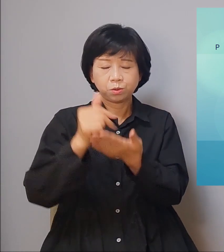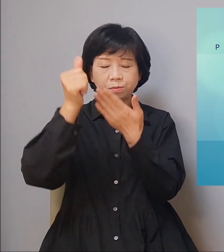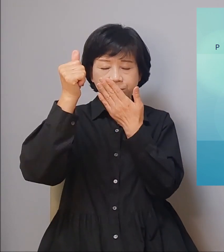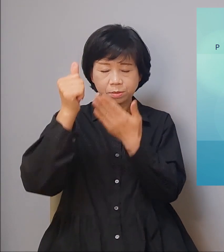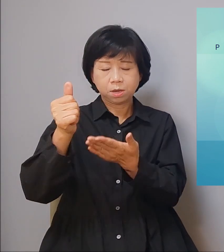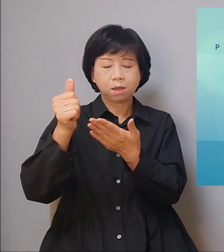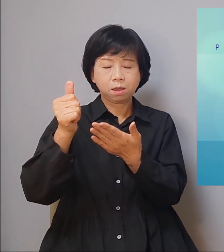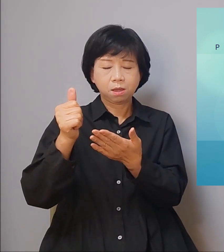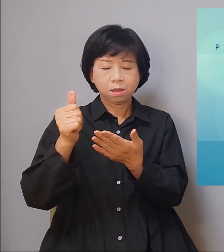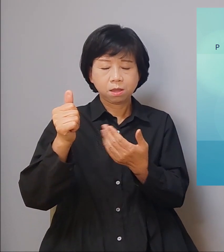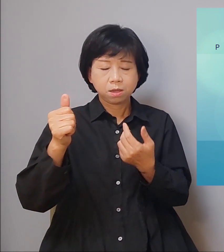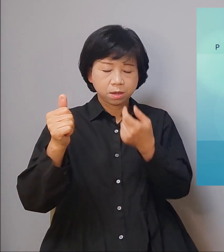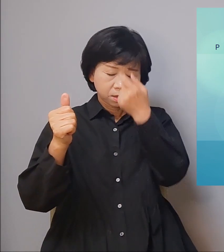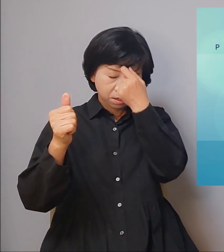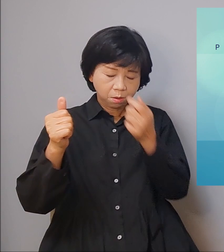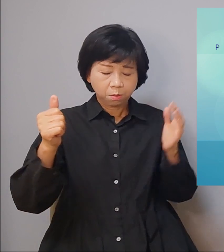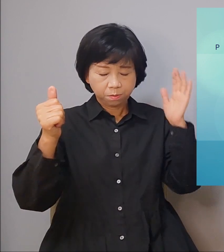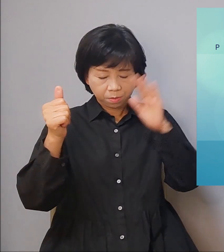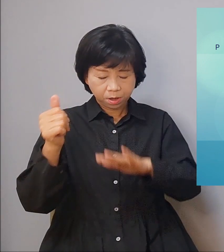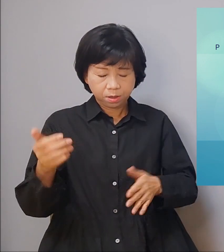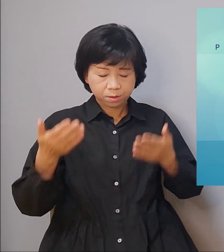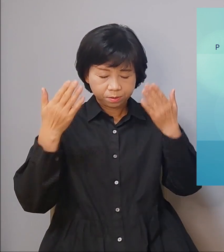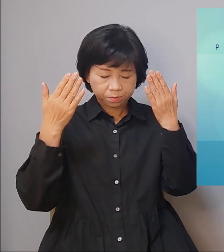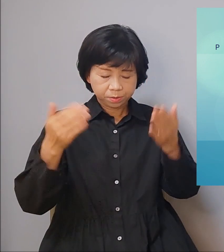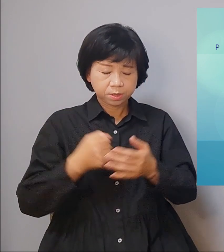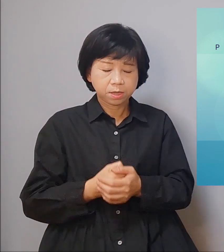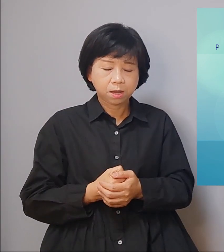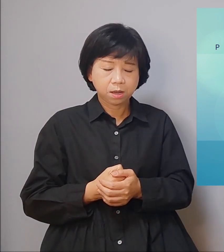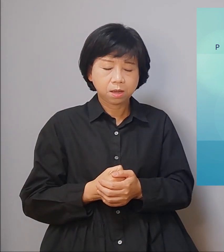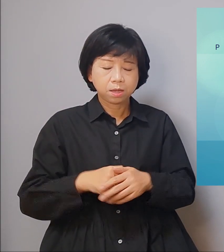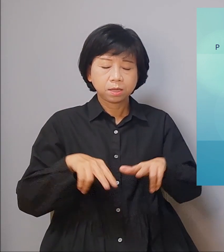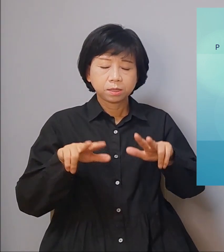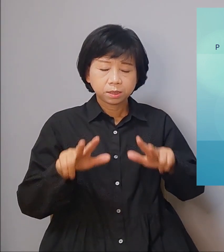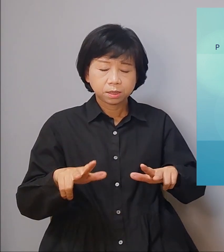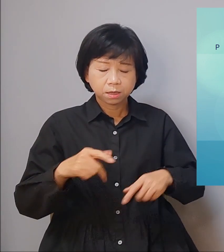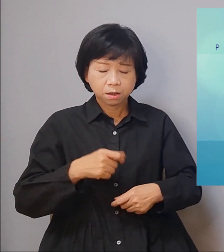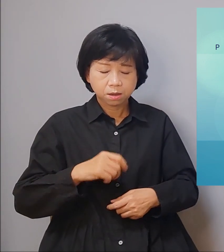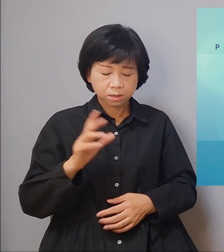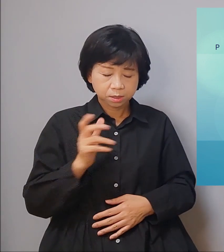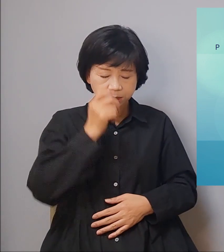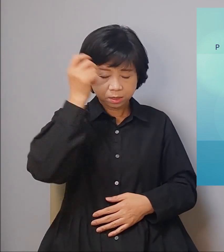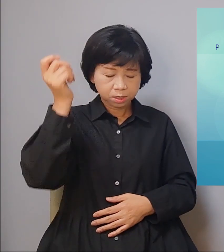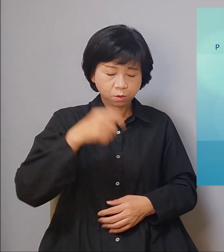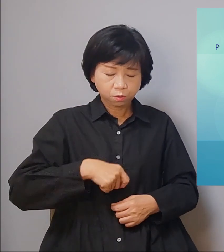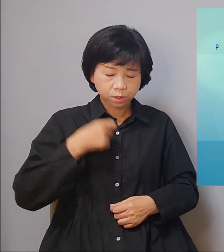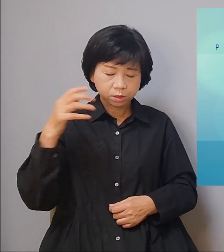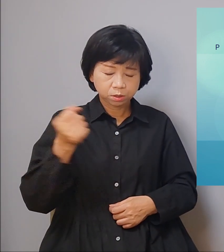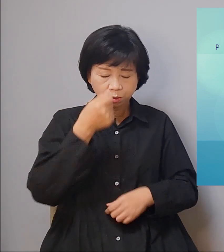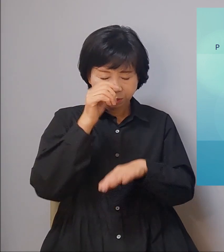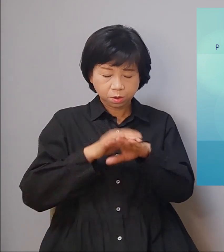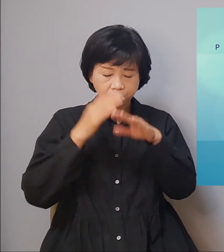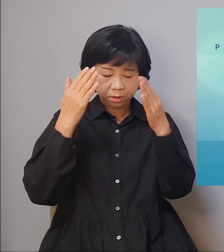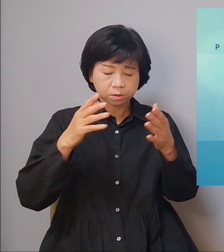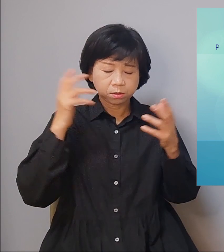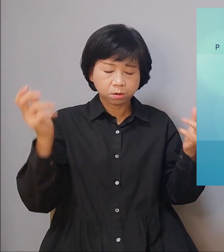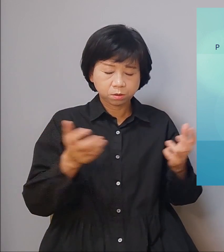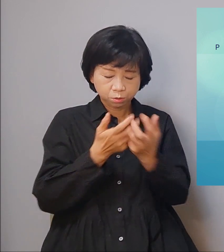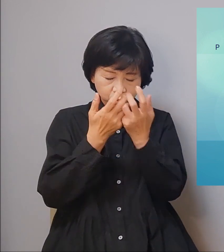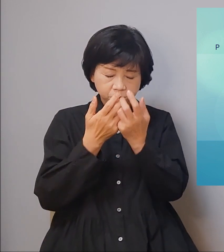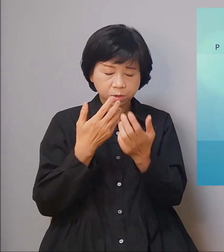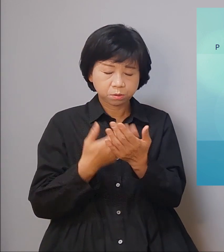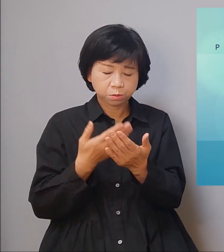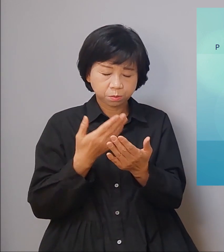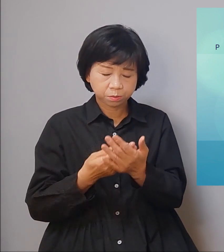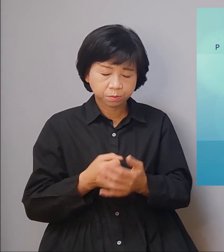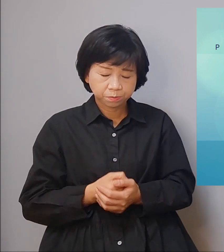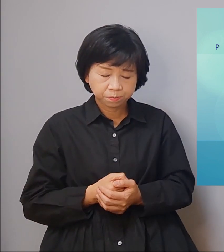주님께 경배드립니다. 이 시간 신령과 진정으로 예배드리오니 성령 충만하게